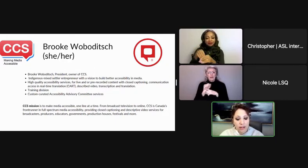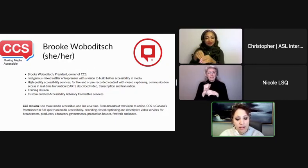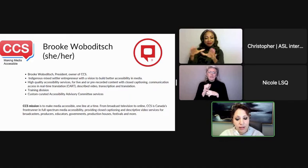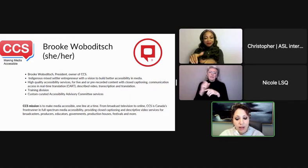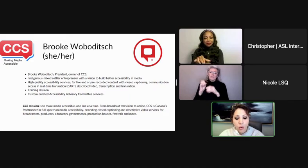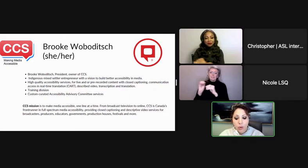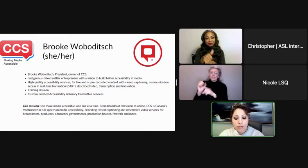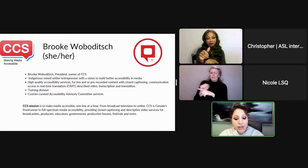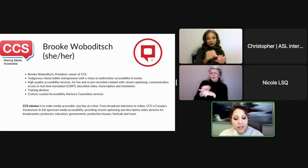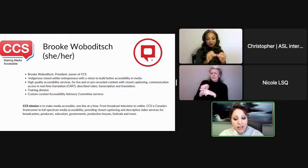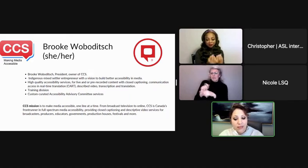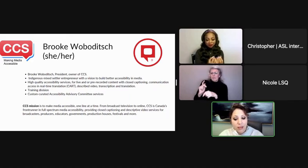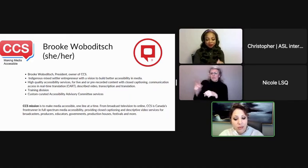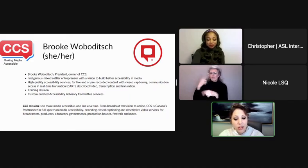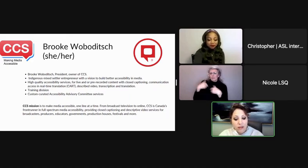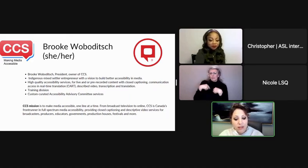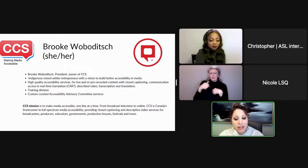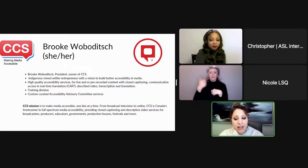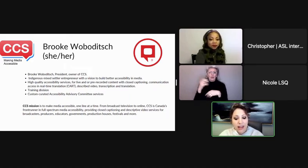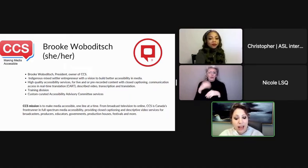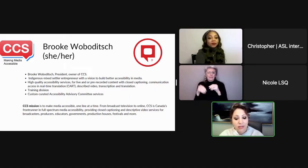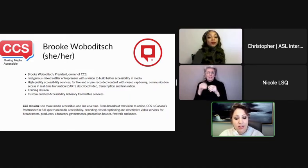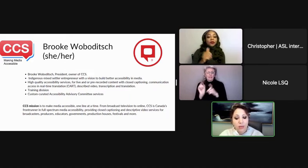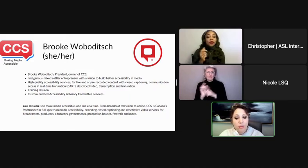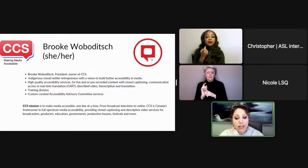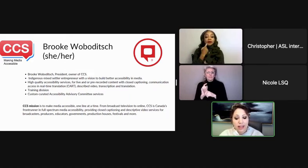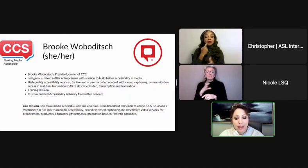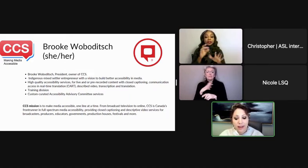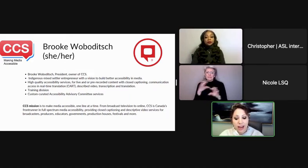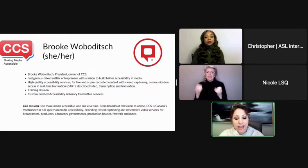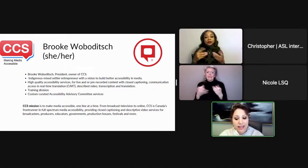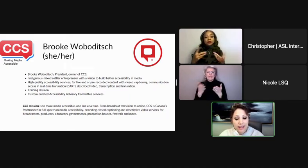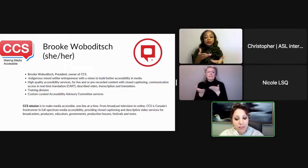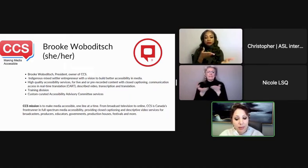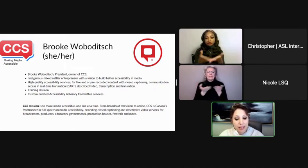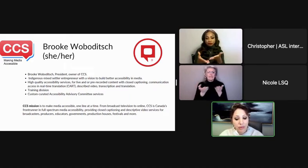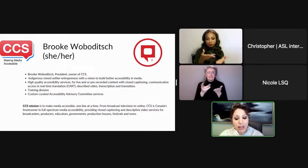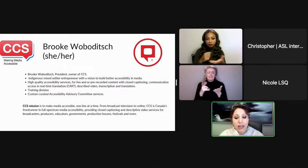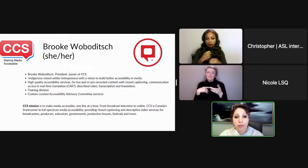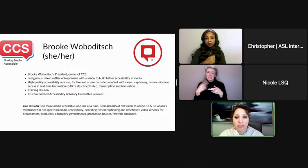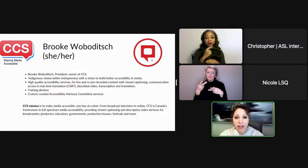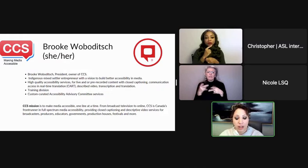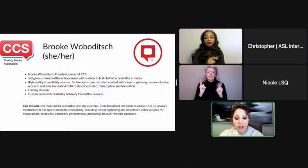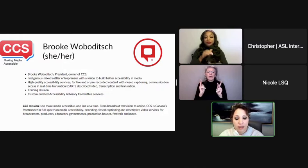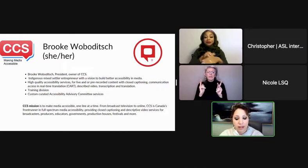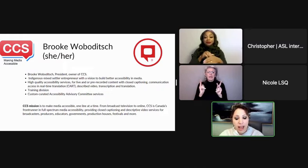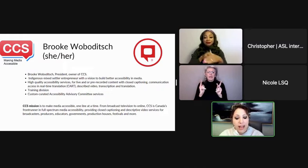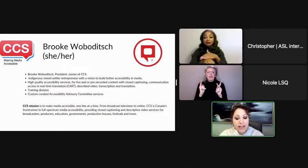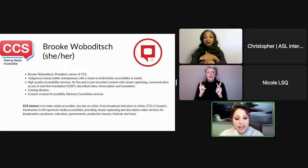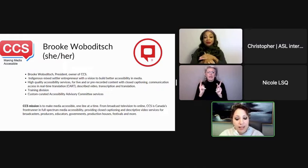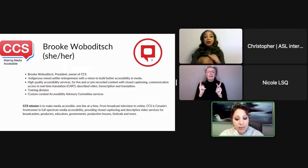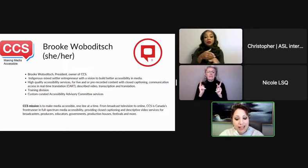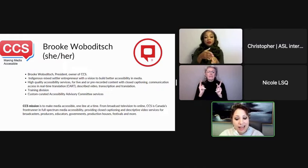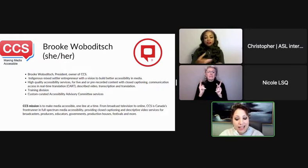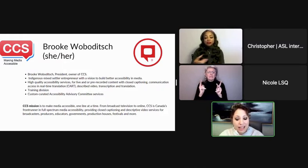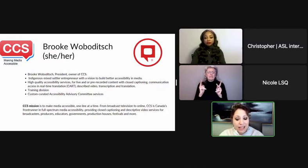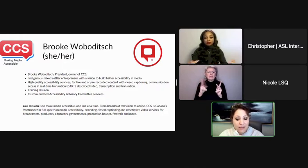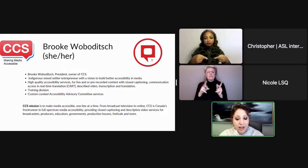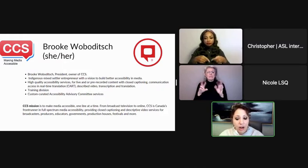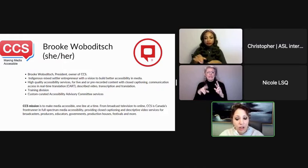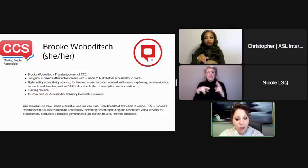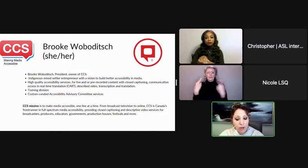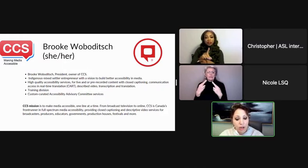professionnels pour nous et d'autres organisations. Nous avons créé un service qui nous permet de réunir